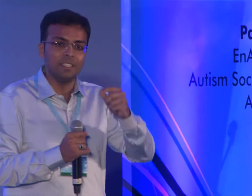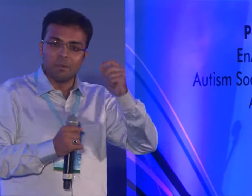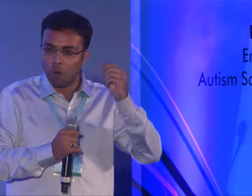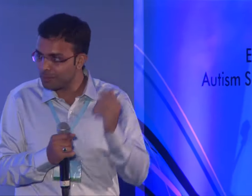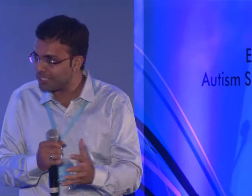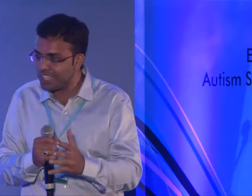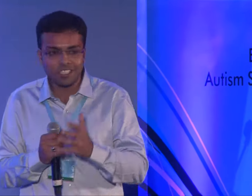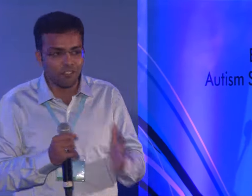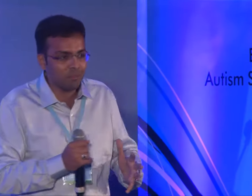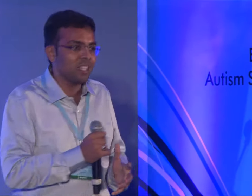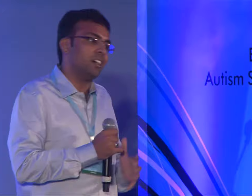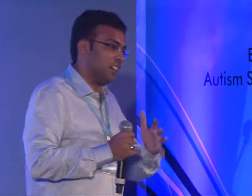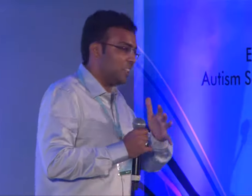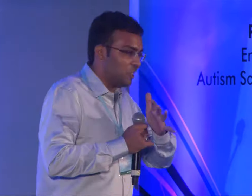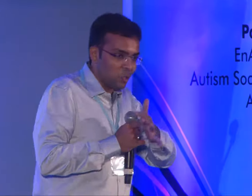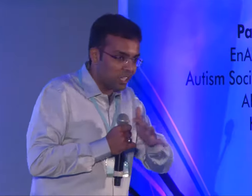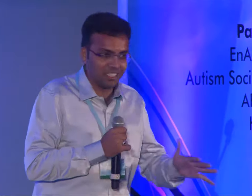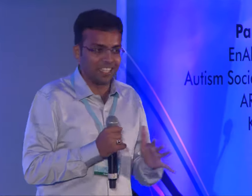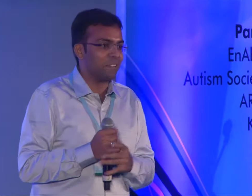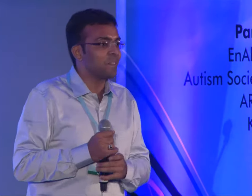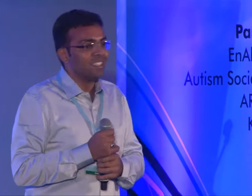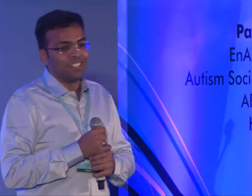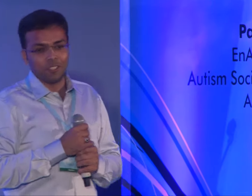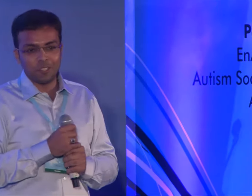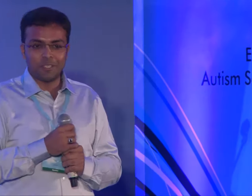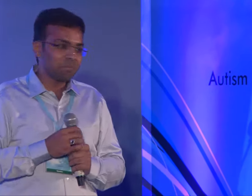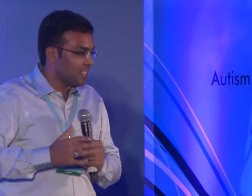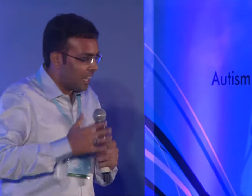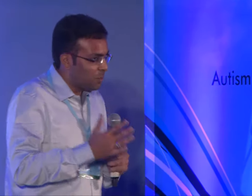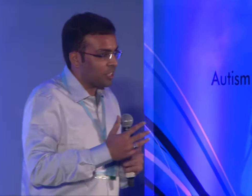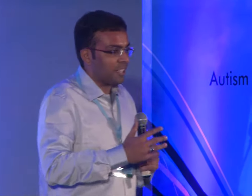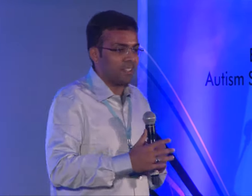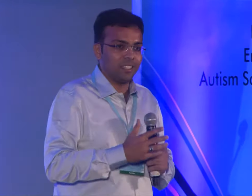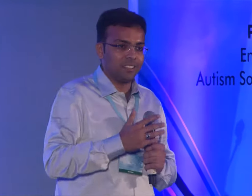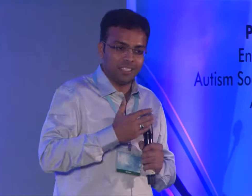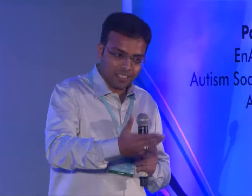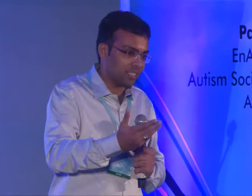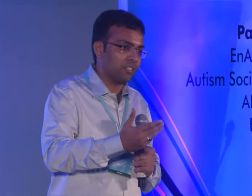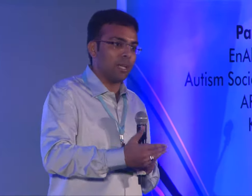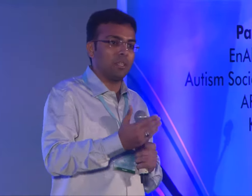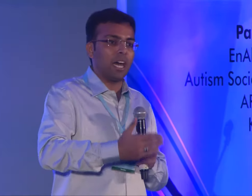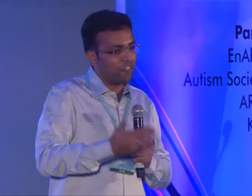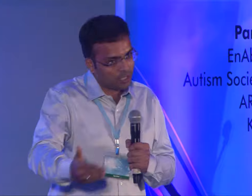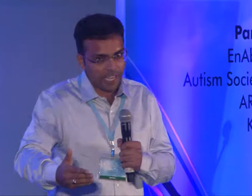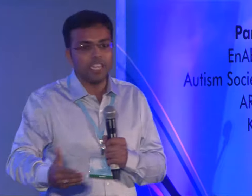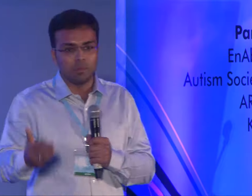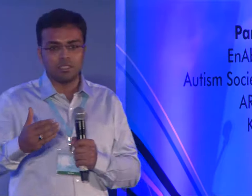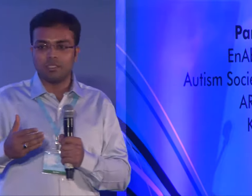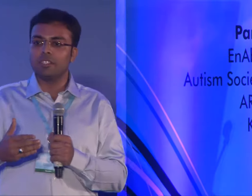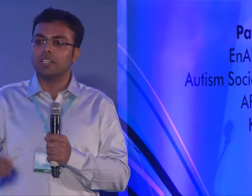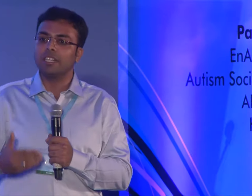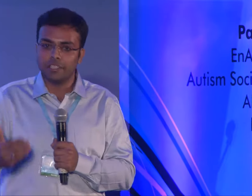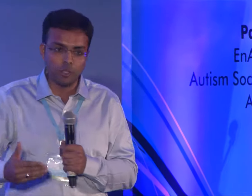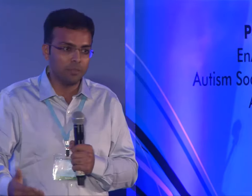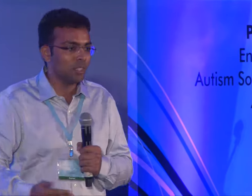स्टोरी है, बहुत मजा आएगी एज ए फिल्म, लोग हिल जाएंगे। तो हम लोग ने इनके साथ बाद में आफ्टर 8 months